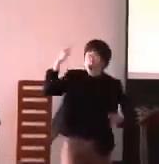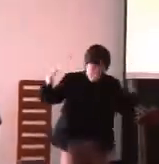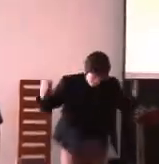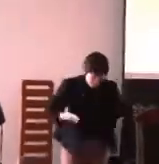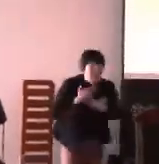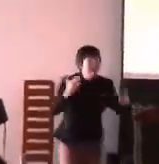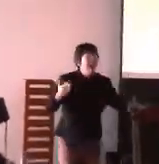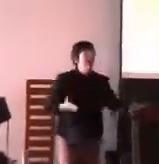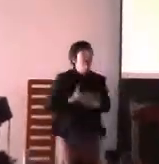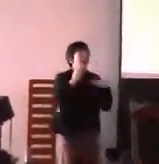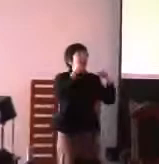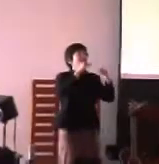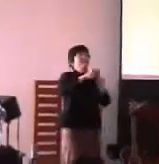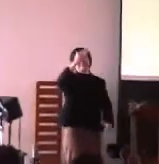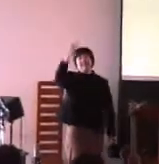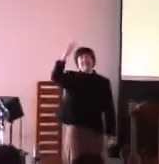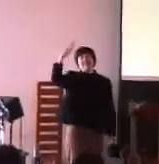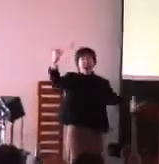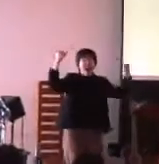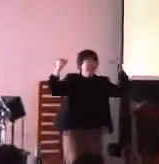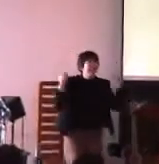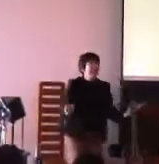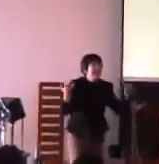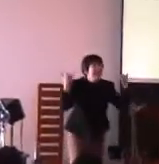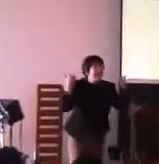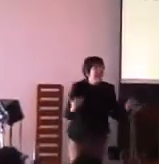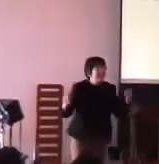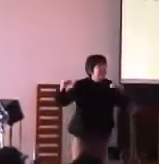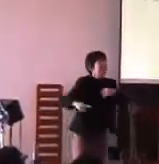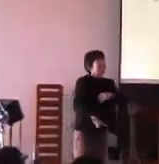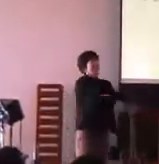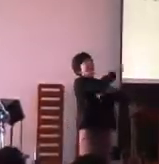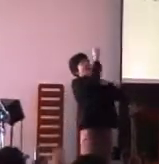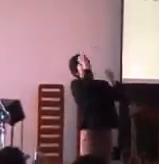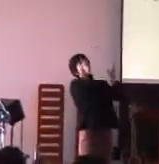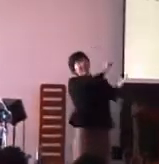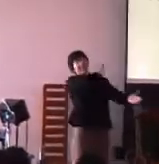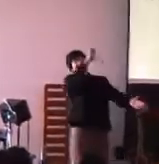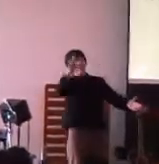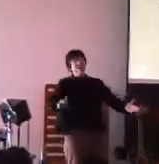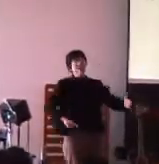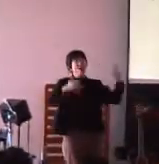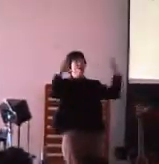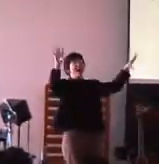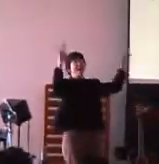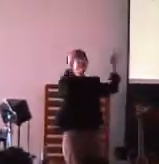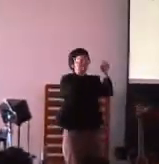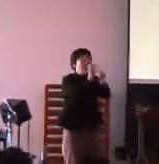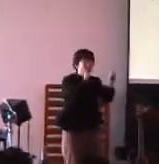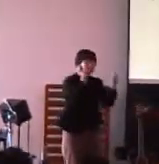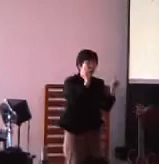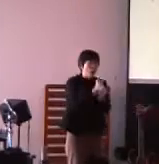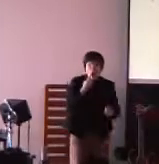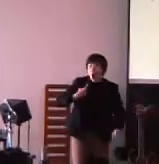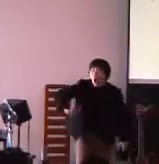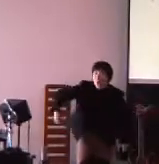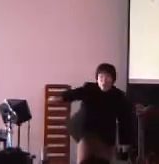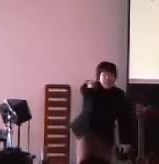we gratitude. This is the day as the Lord has made.